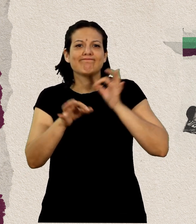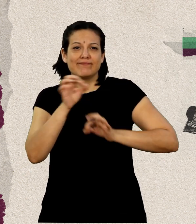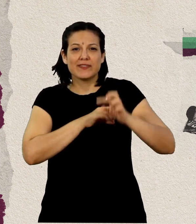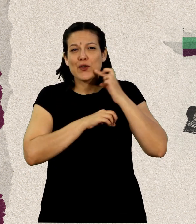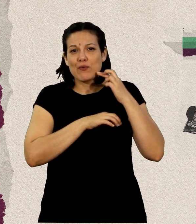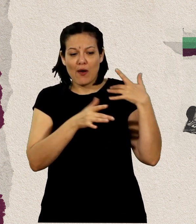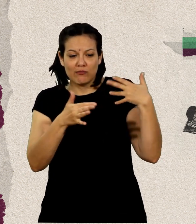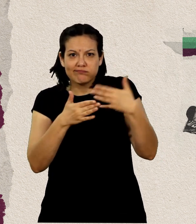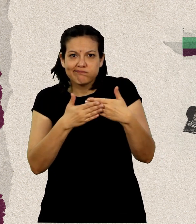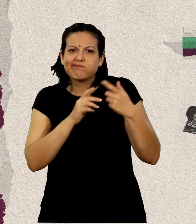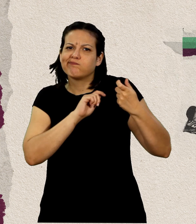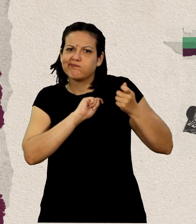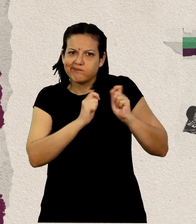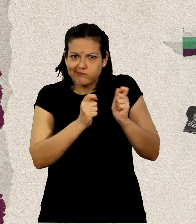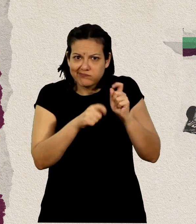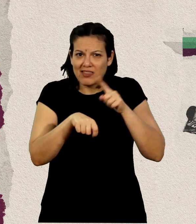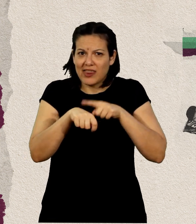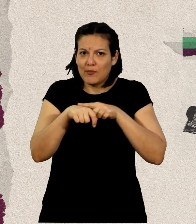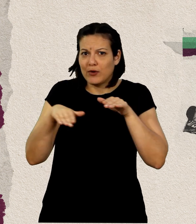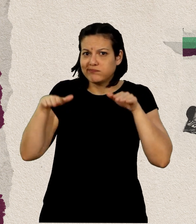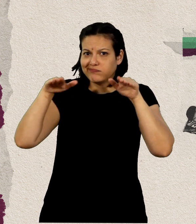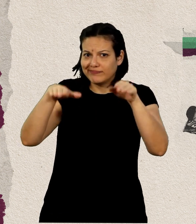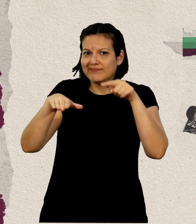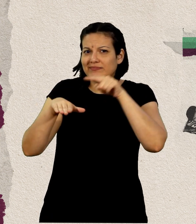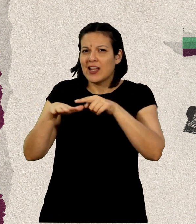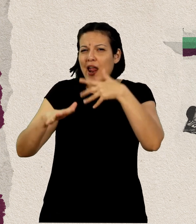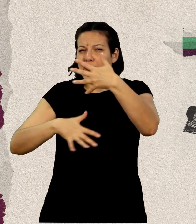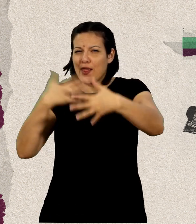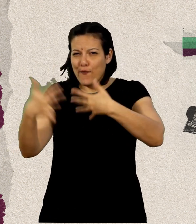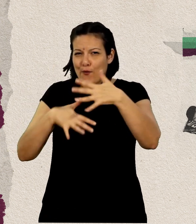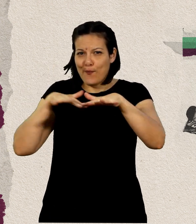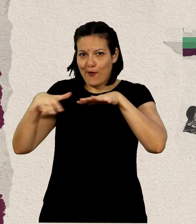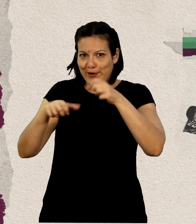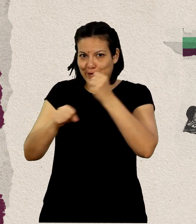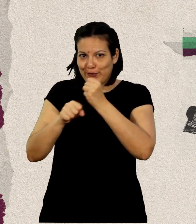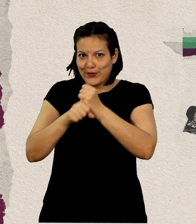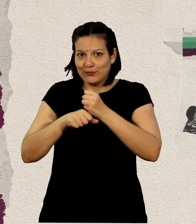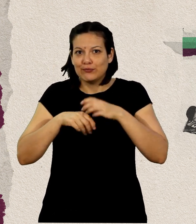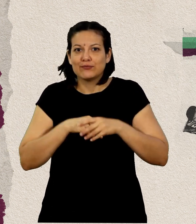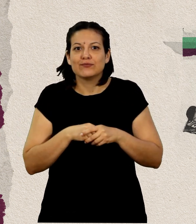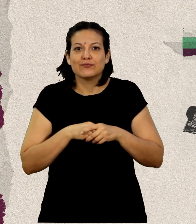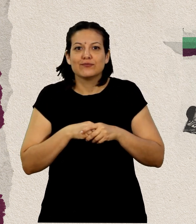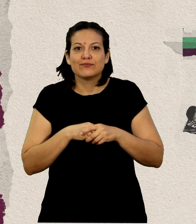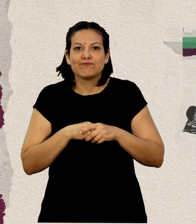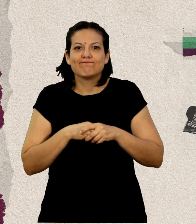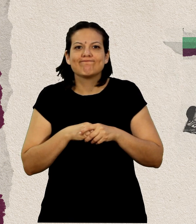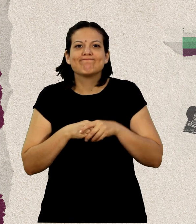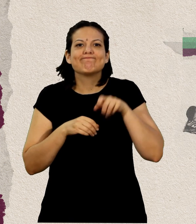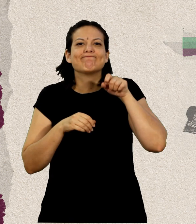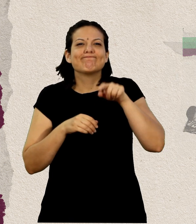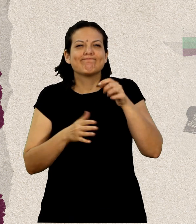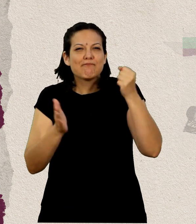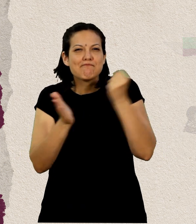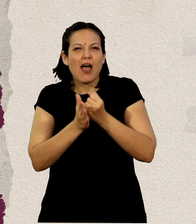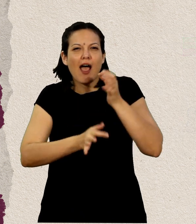el transcurso del siglo XIX junto con la revolución del movimiento obrero. El histórico